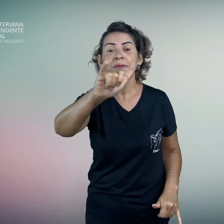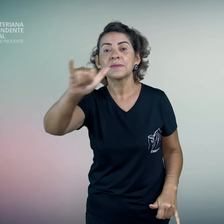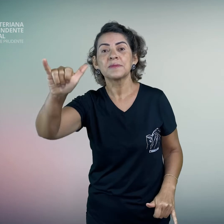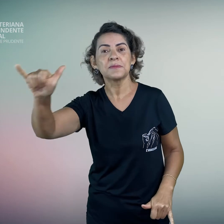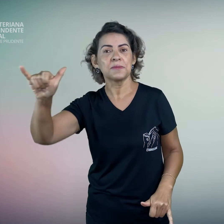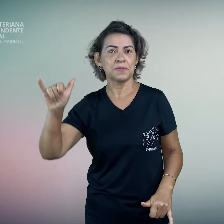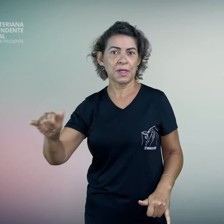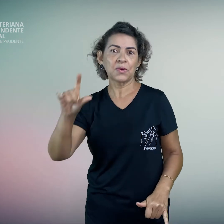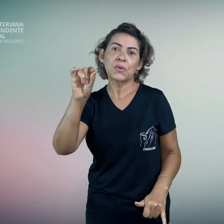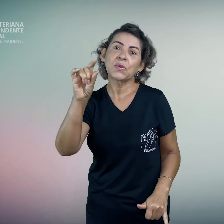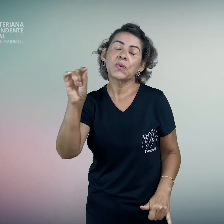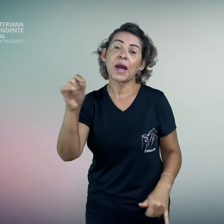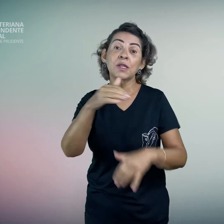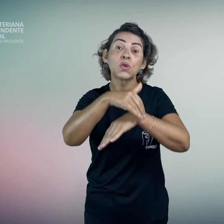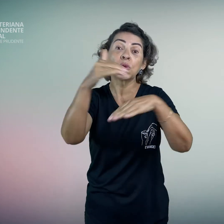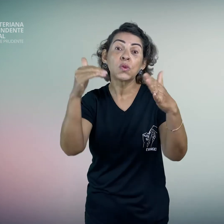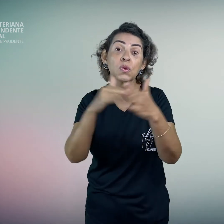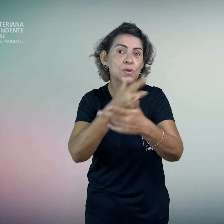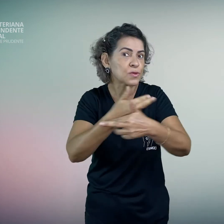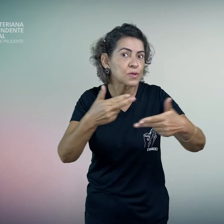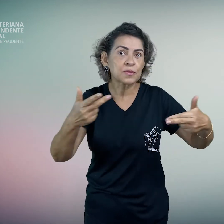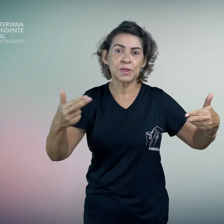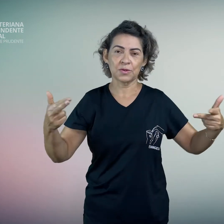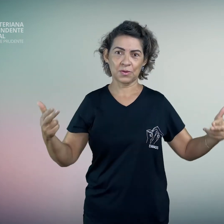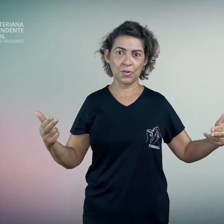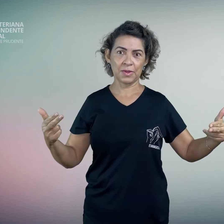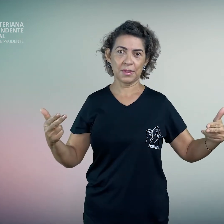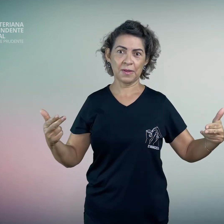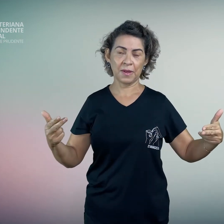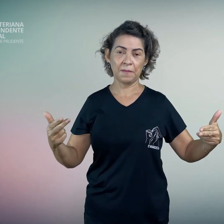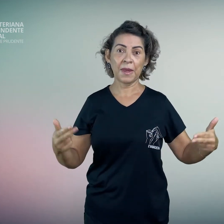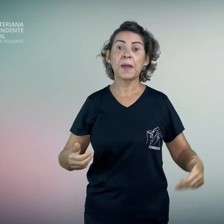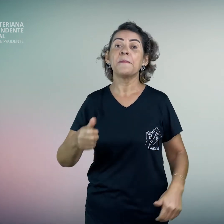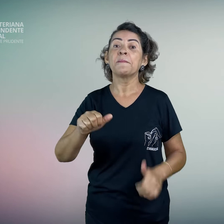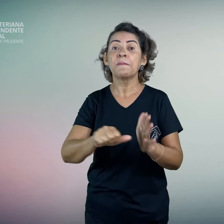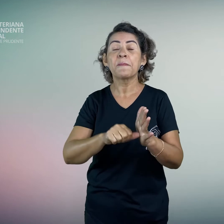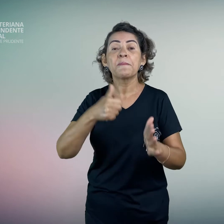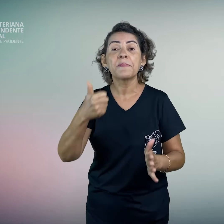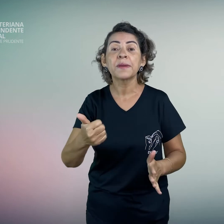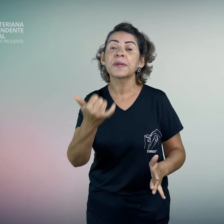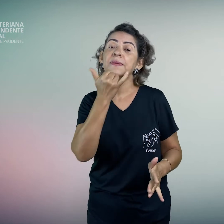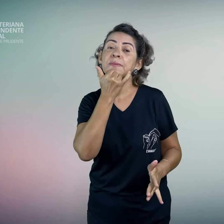Passamos a perdoar unilateralmente aqueles que nos ofenderam,